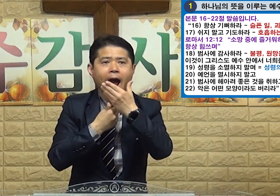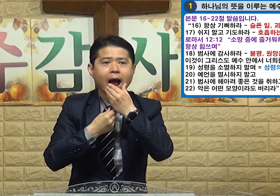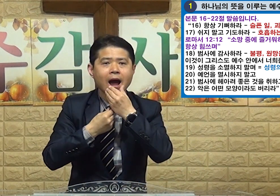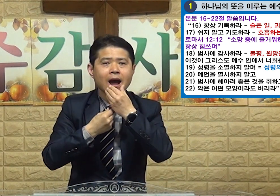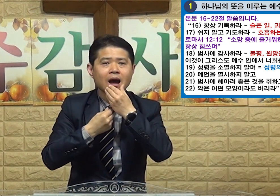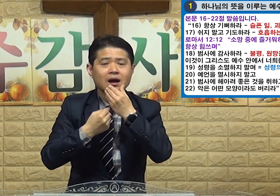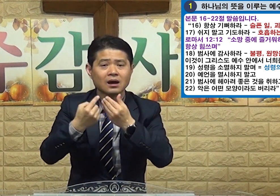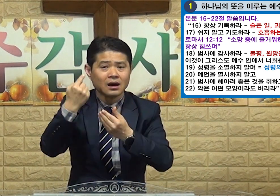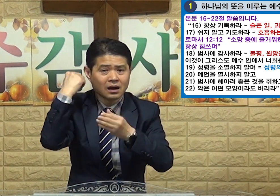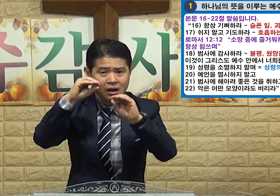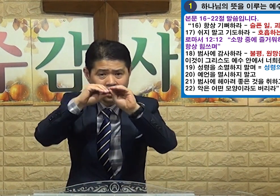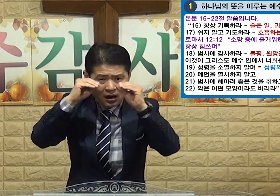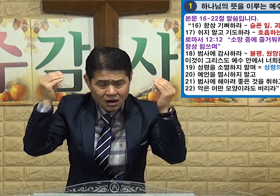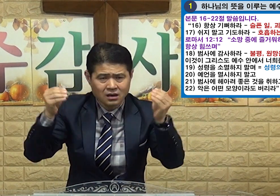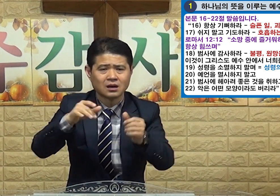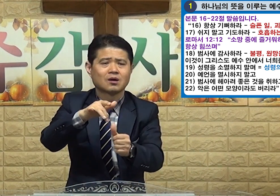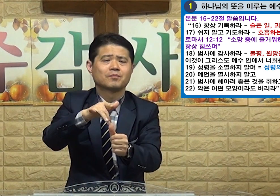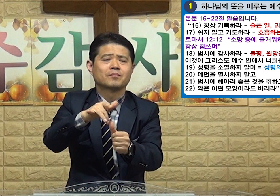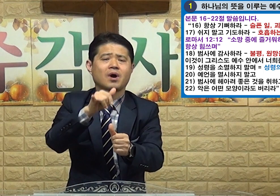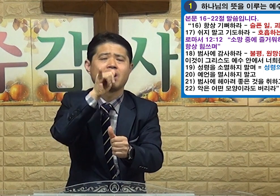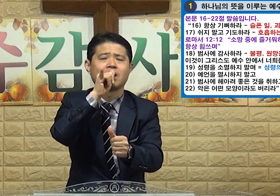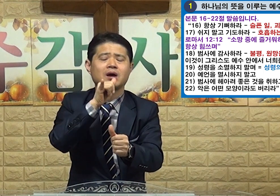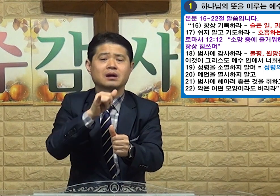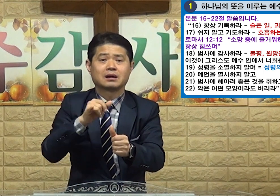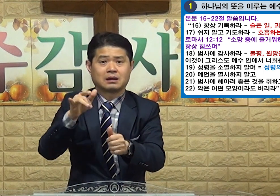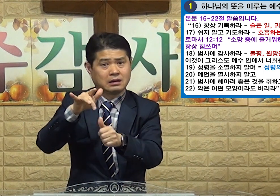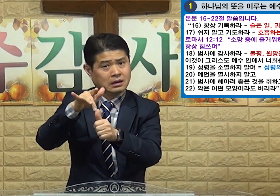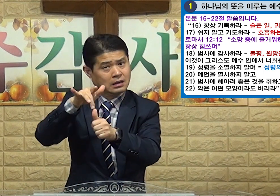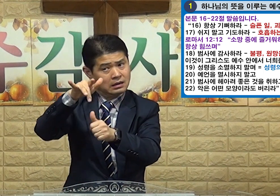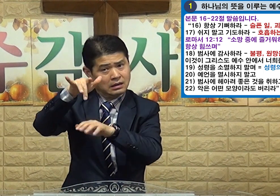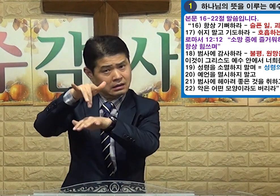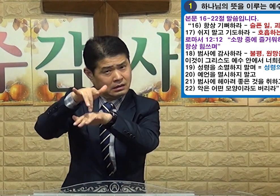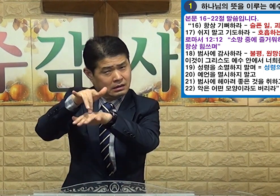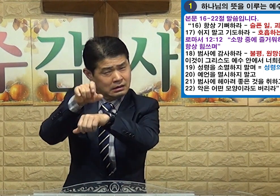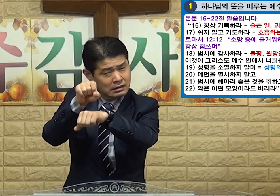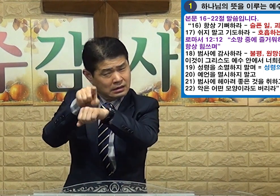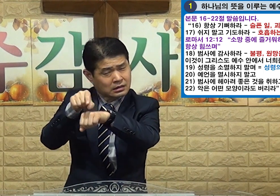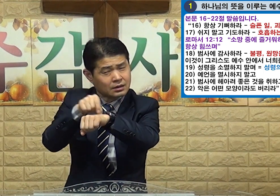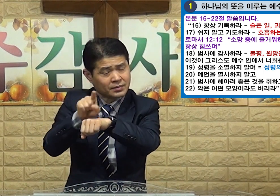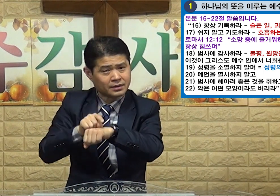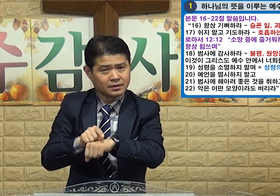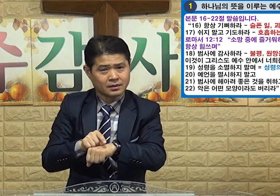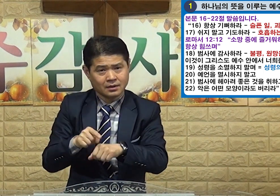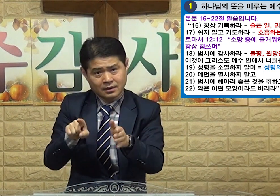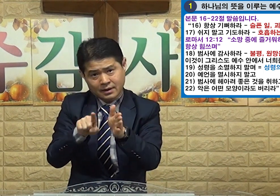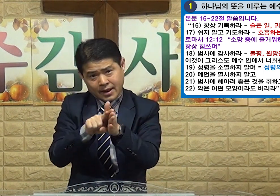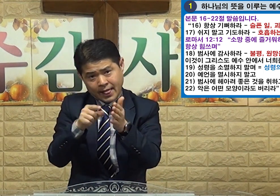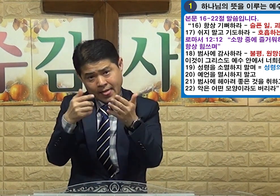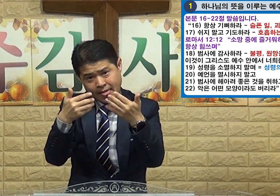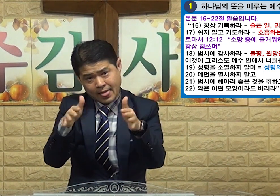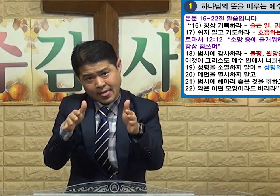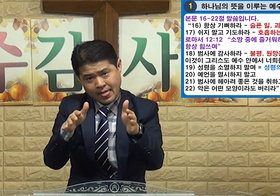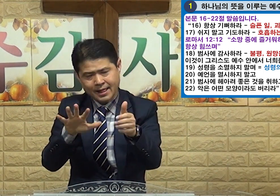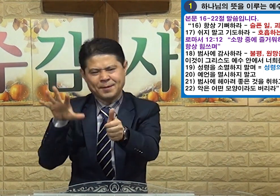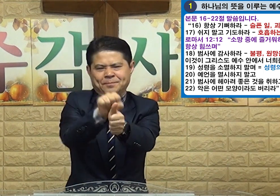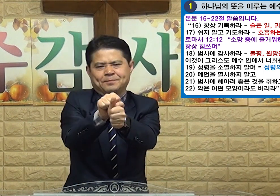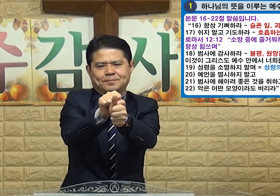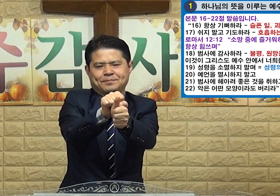가운데 있더라도 자세히 보면 우리가 행복이 없다면 그것은 이 마귀의